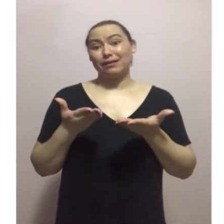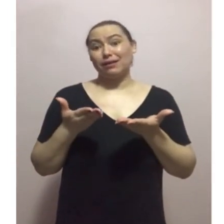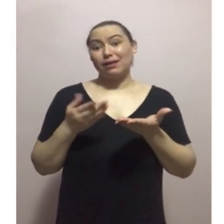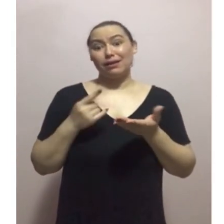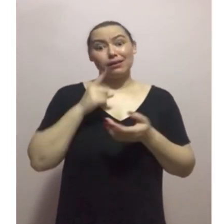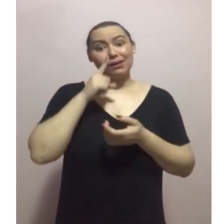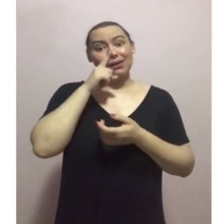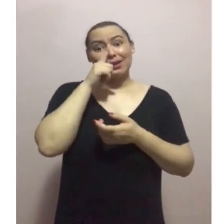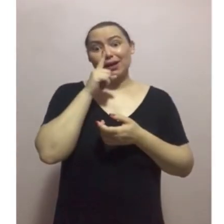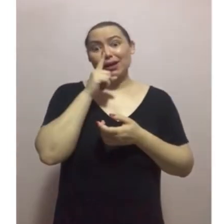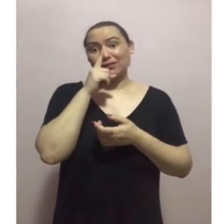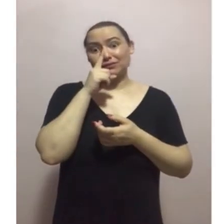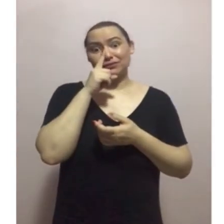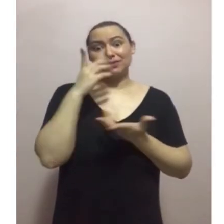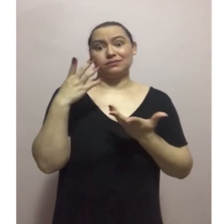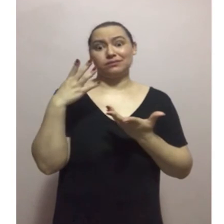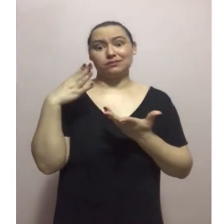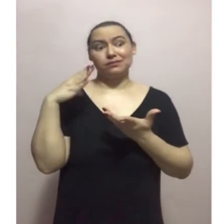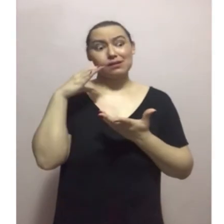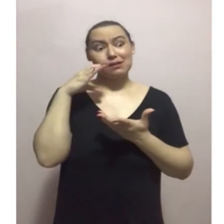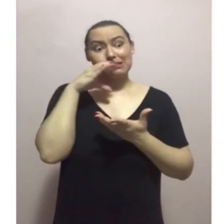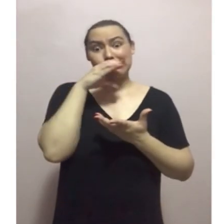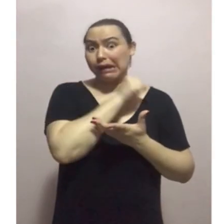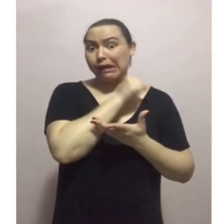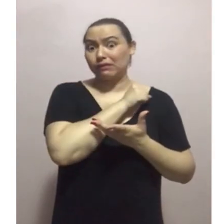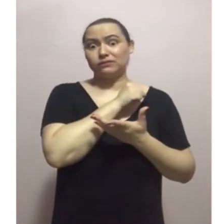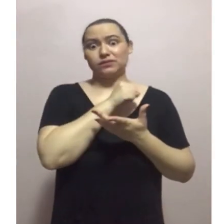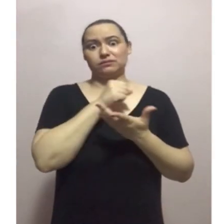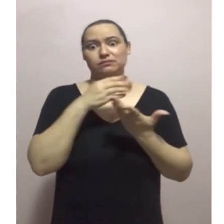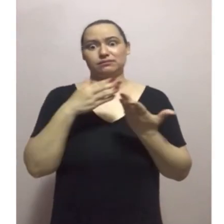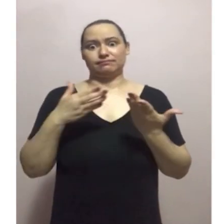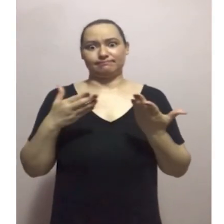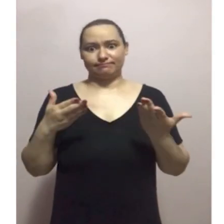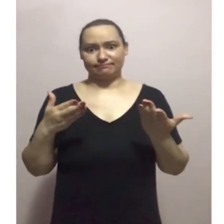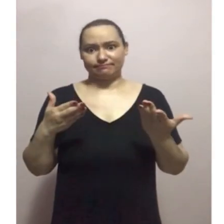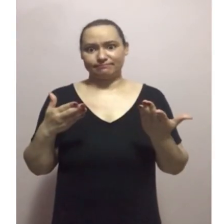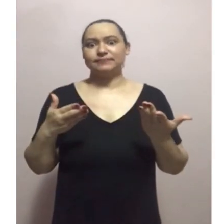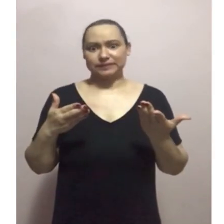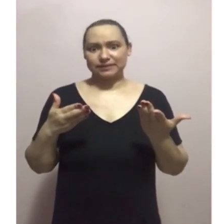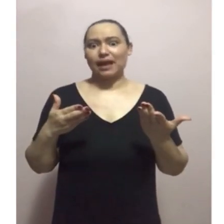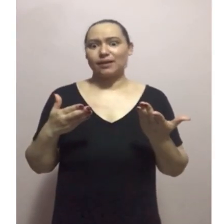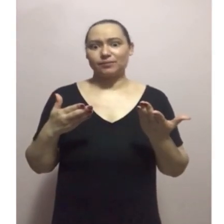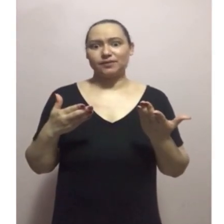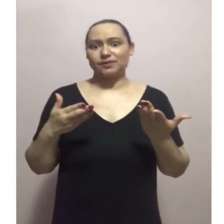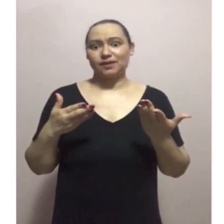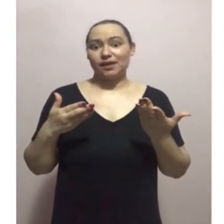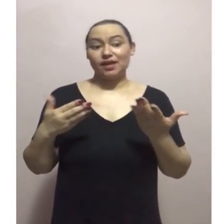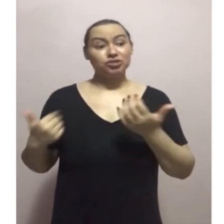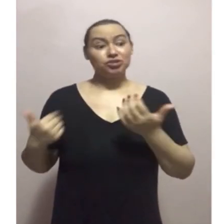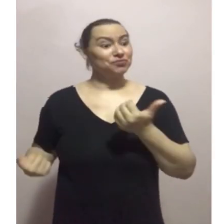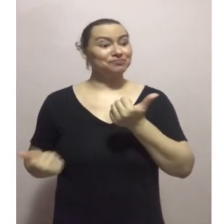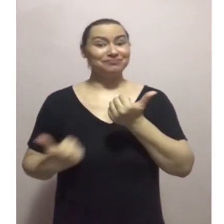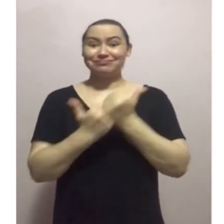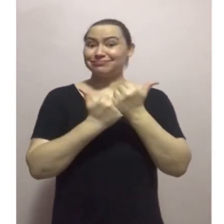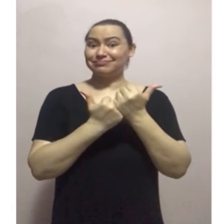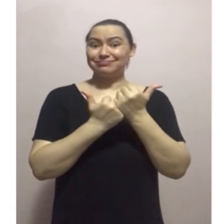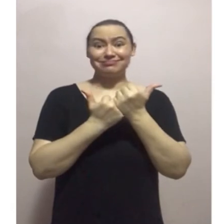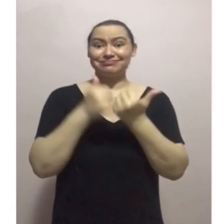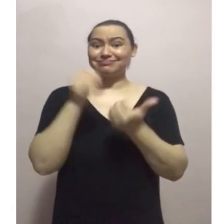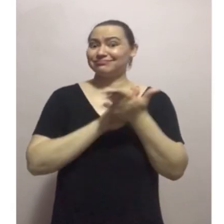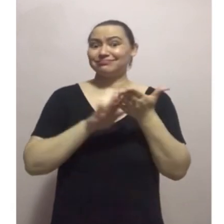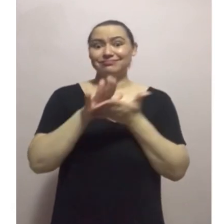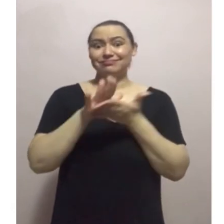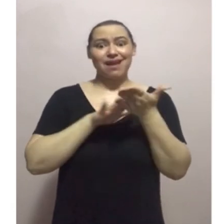né, sem nenhum tipo de respaldo, né, que eu acho